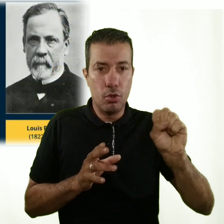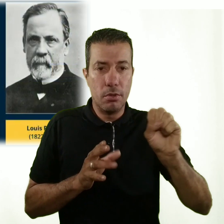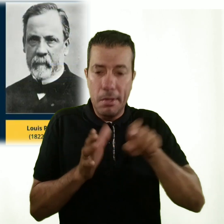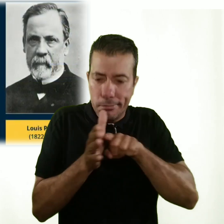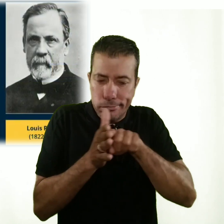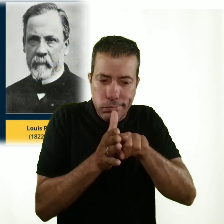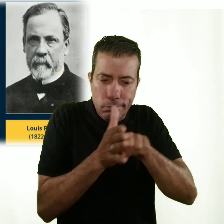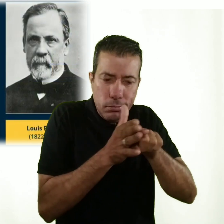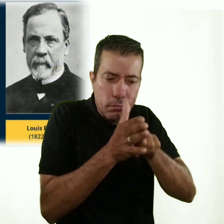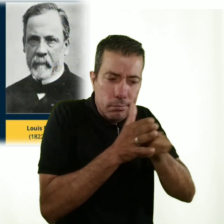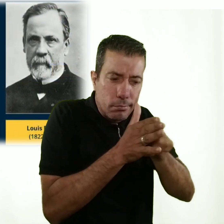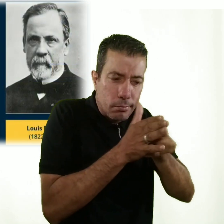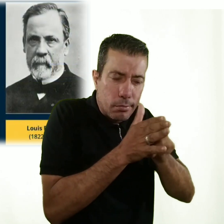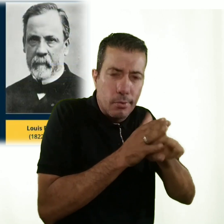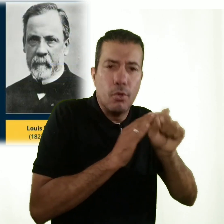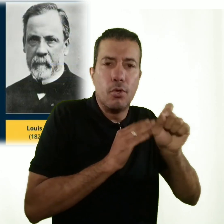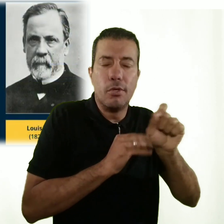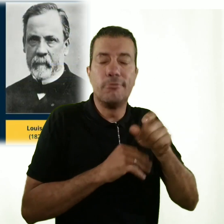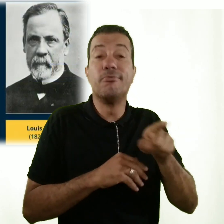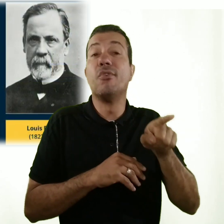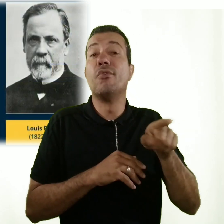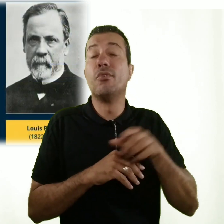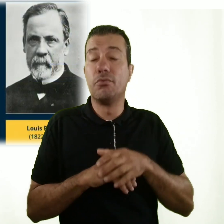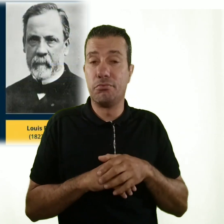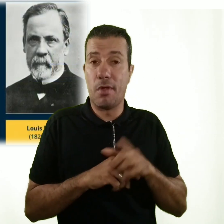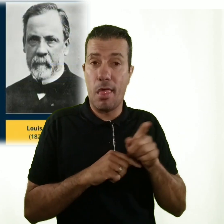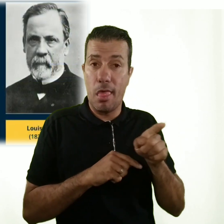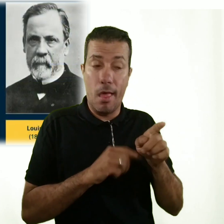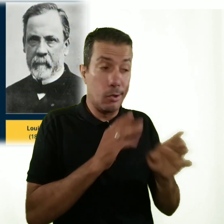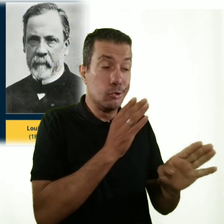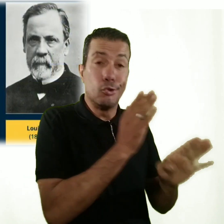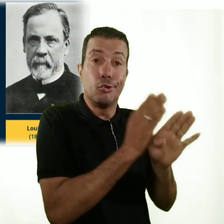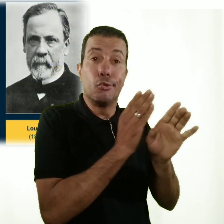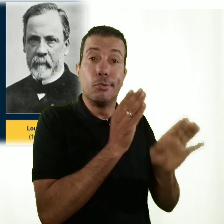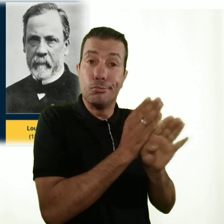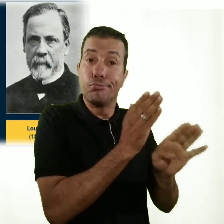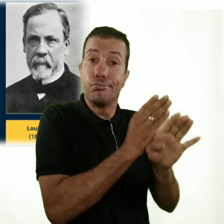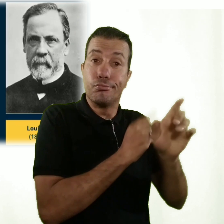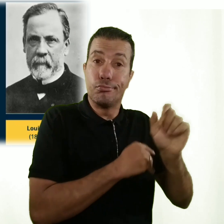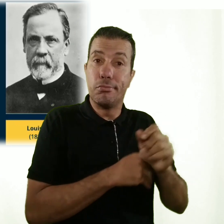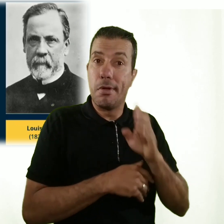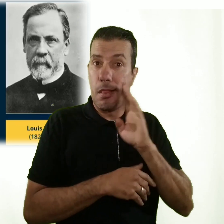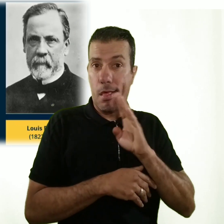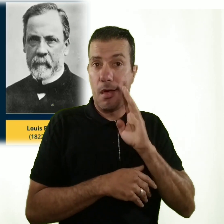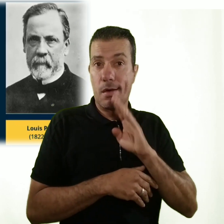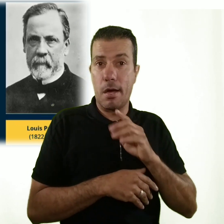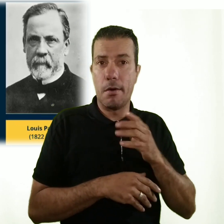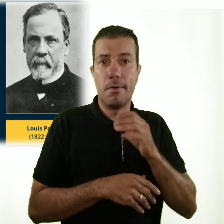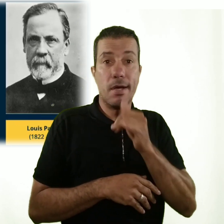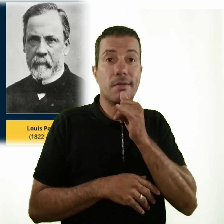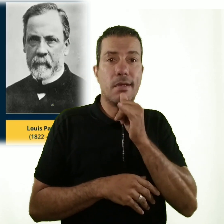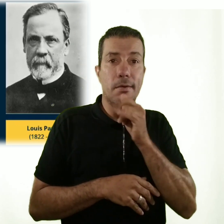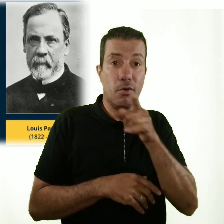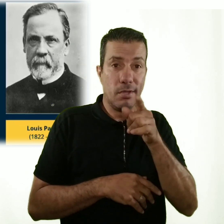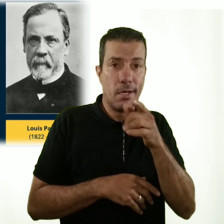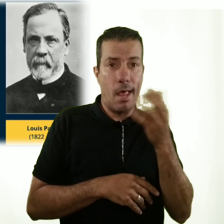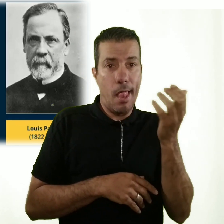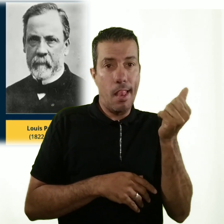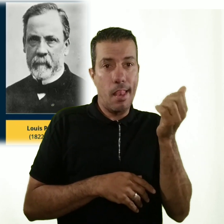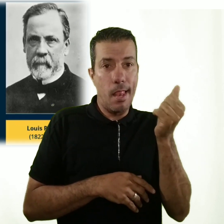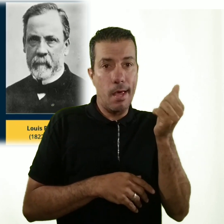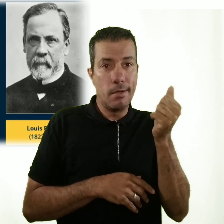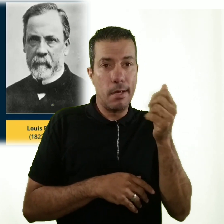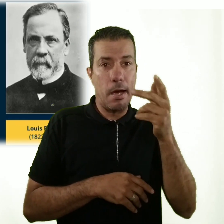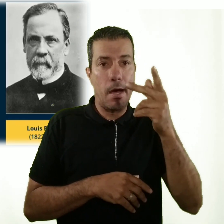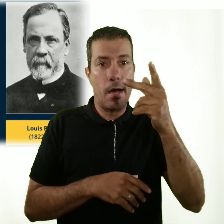E ele descobriu algumas coisas muito legais. Por exemplo, você toma hoje leite